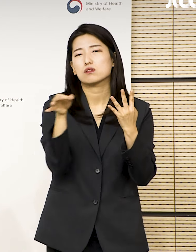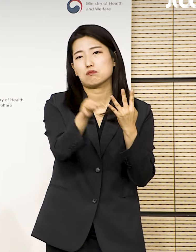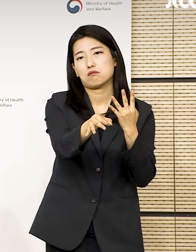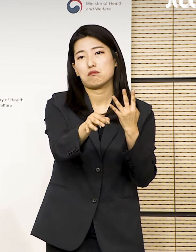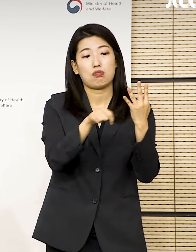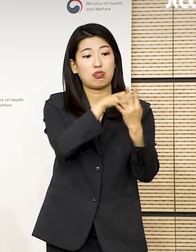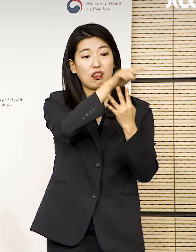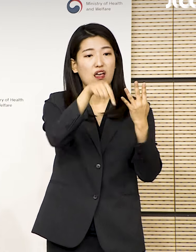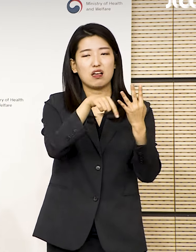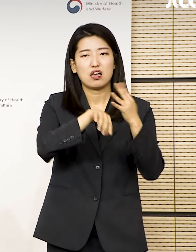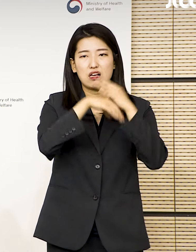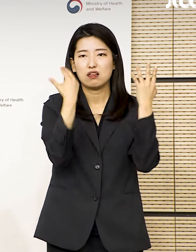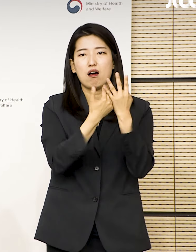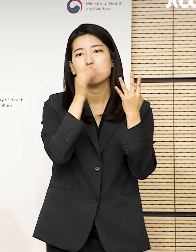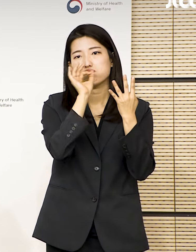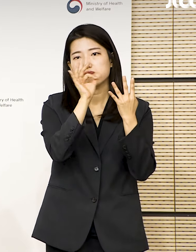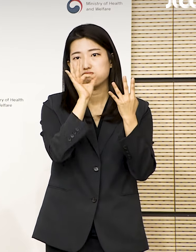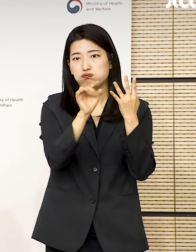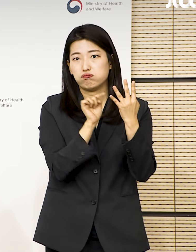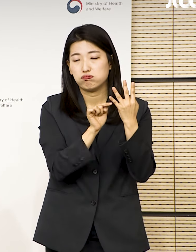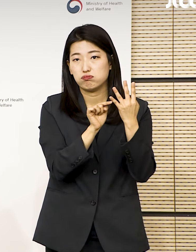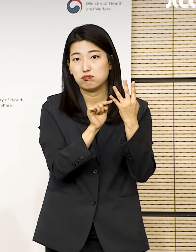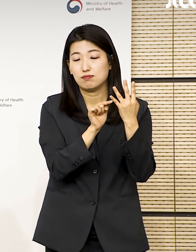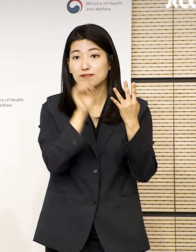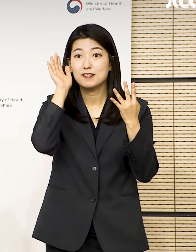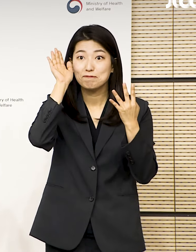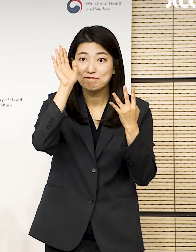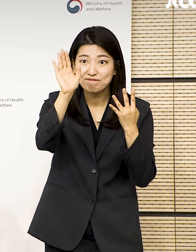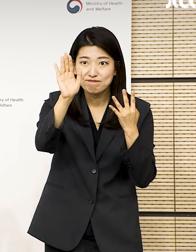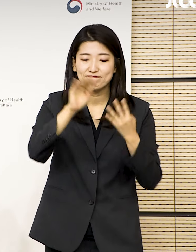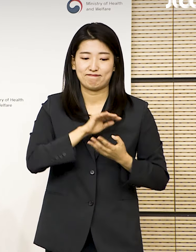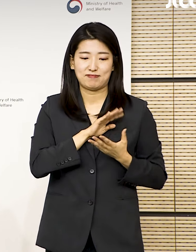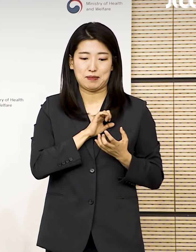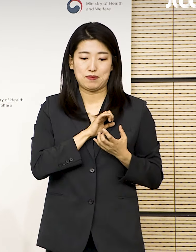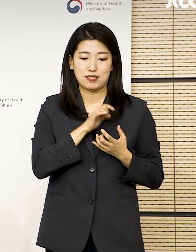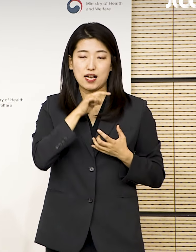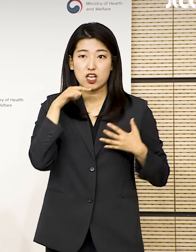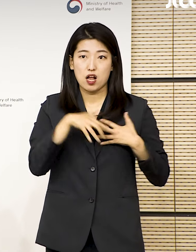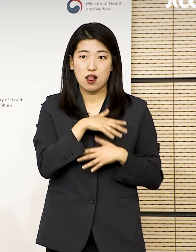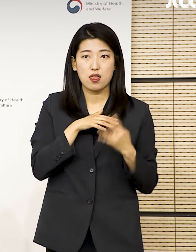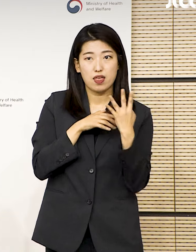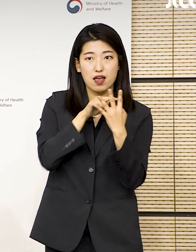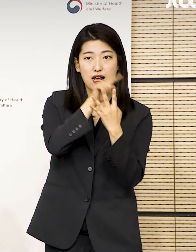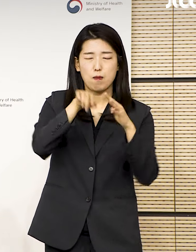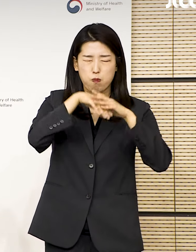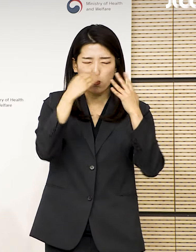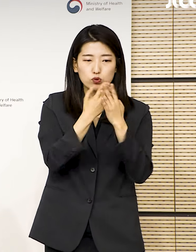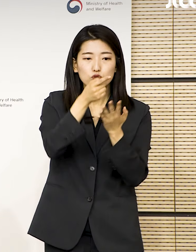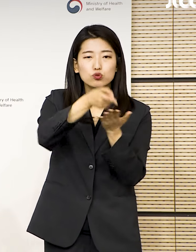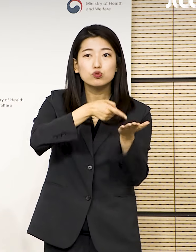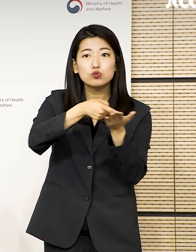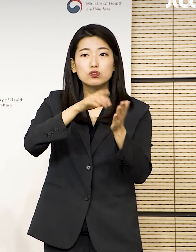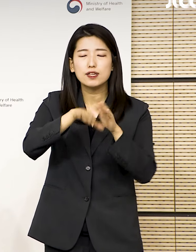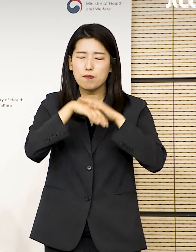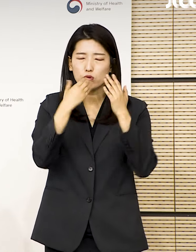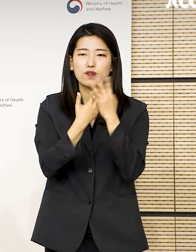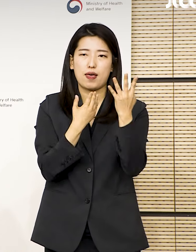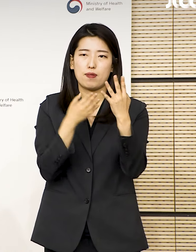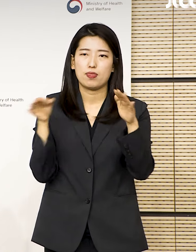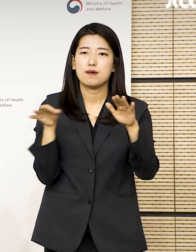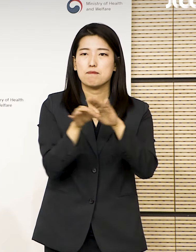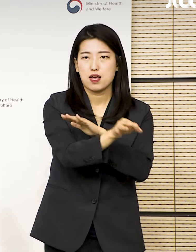개까지만 수가를 산정하였으며 앞으로는 시술하는 모든 혈관의 수가를 산정하고 시술 수가도 기존